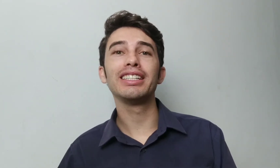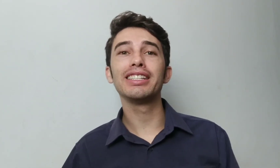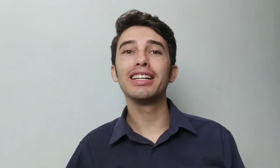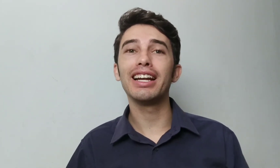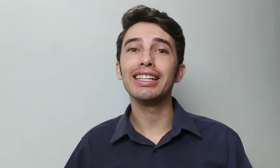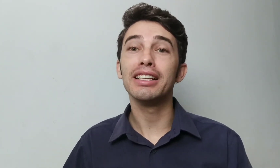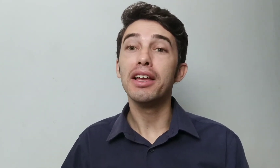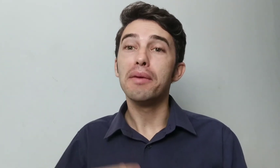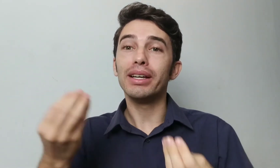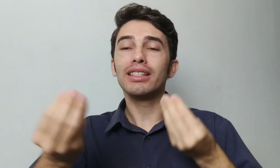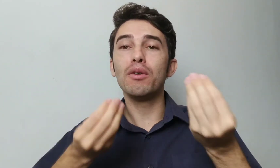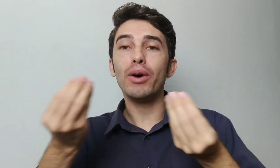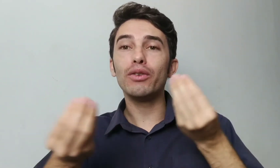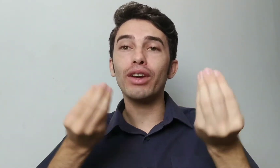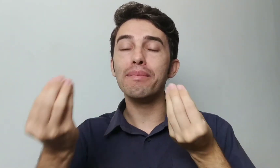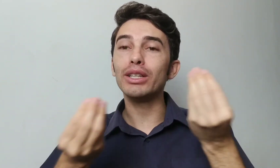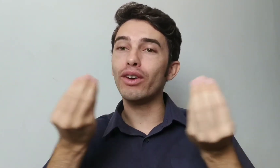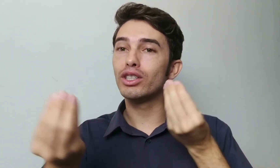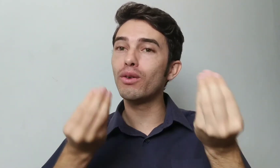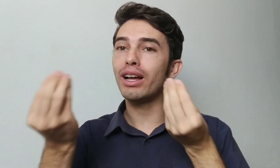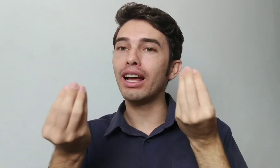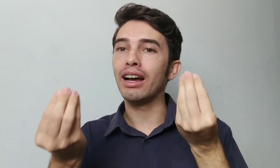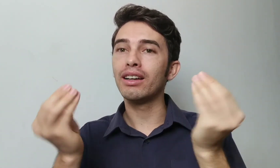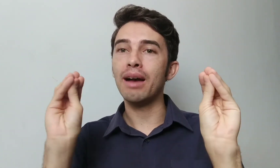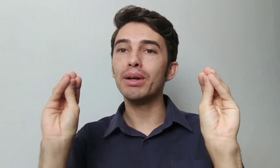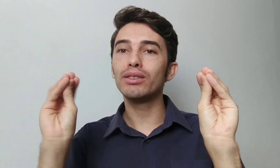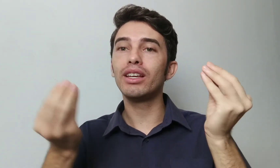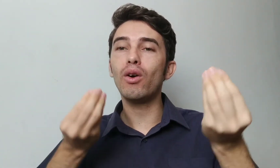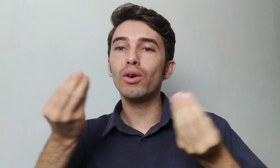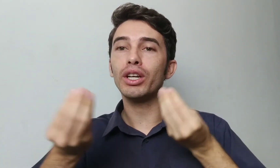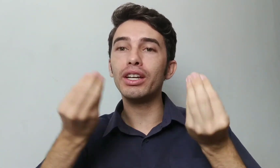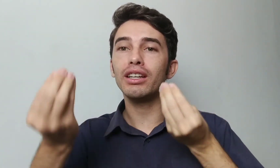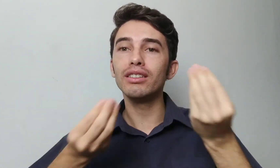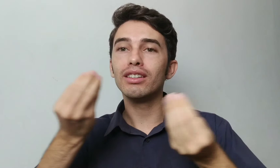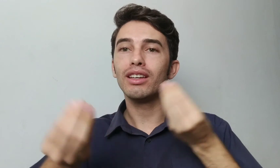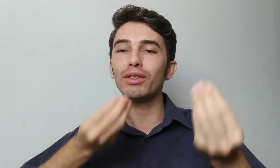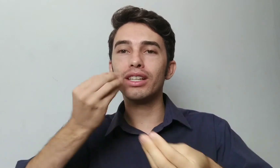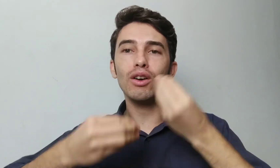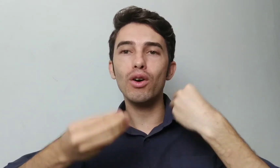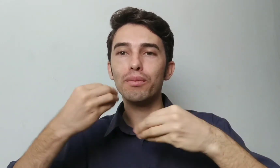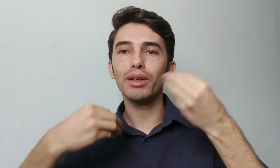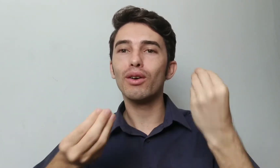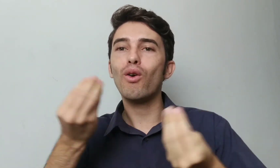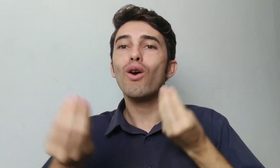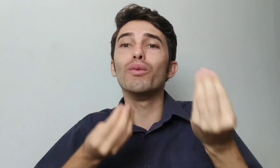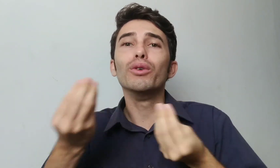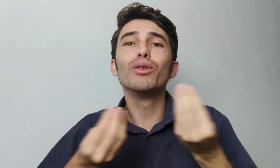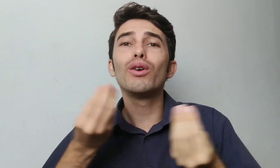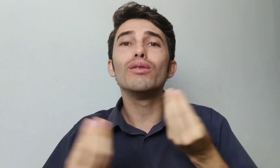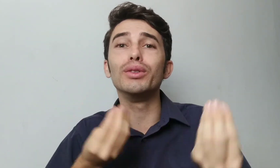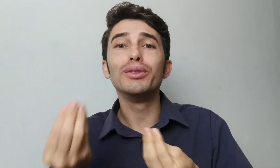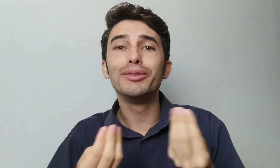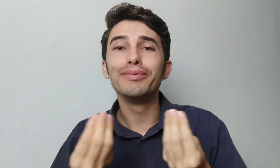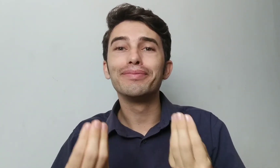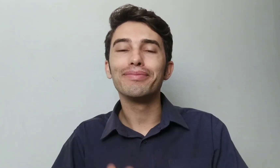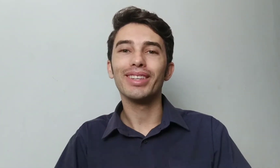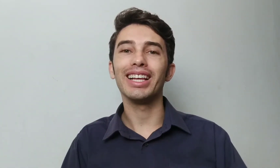sem graça. Mas então pode ficar mais fácil de guardar. A mãozinha em coxinha e você come. Como? Como? Tá